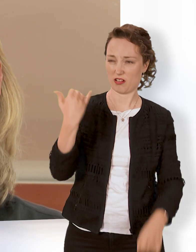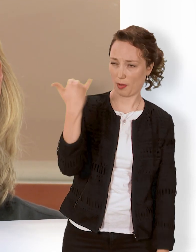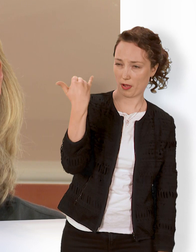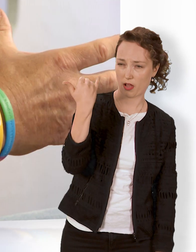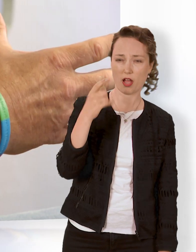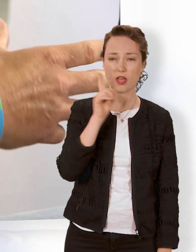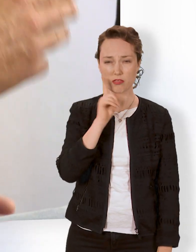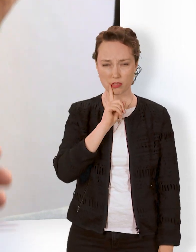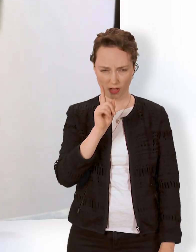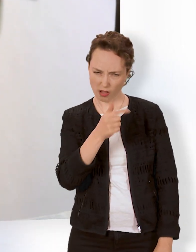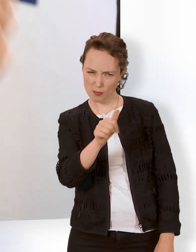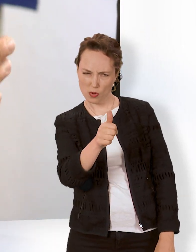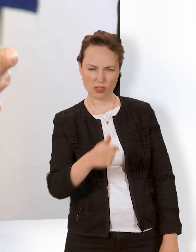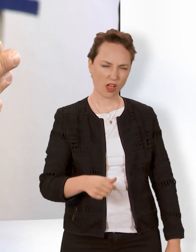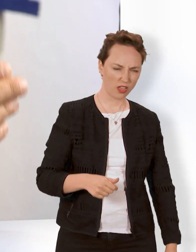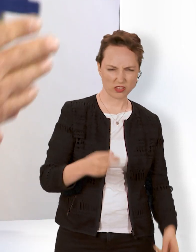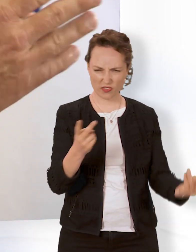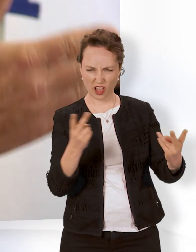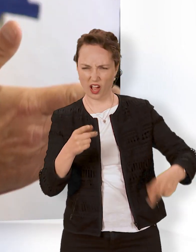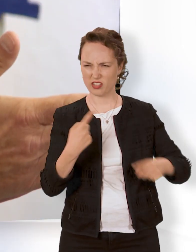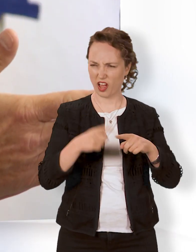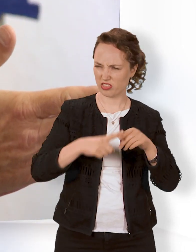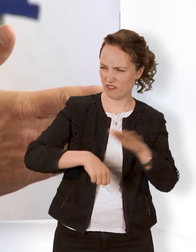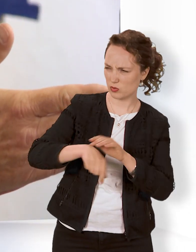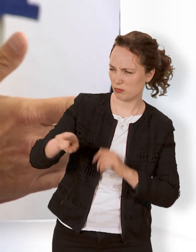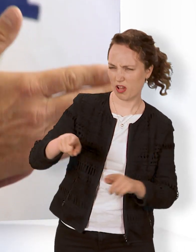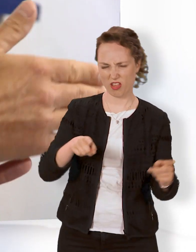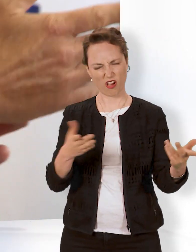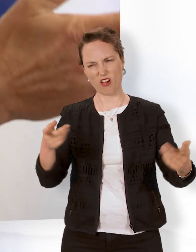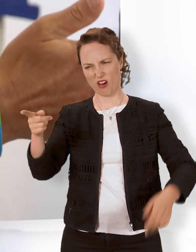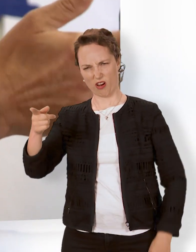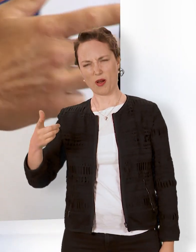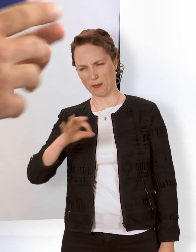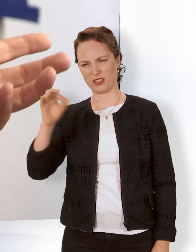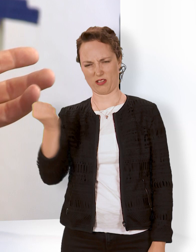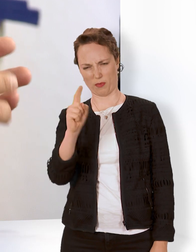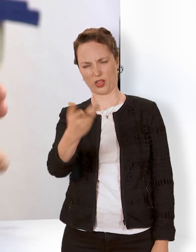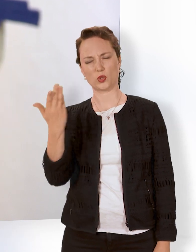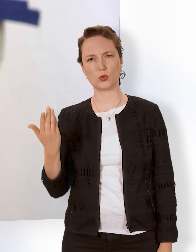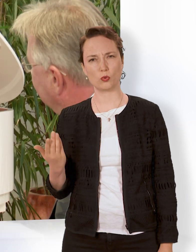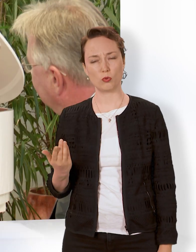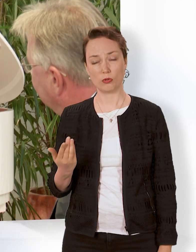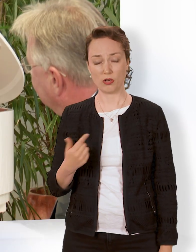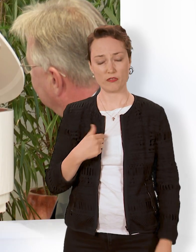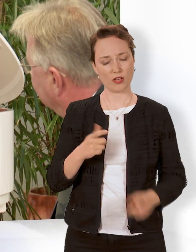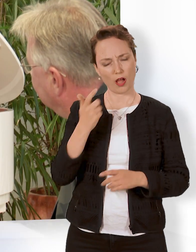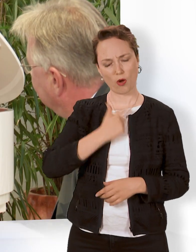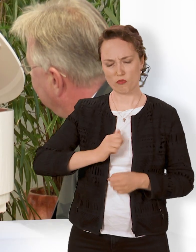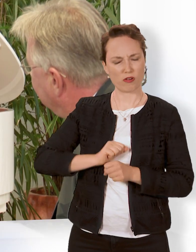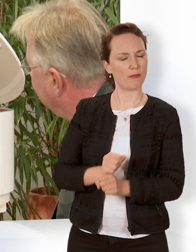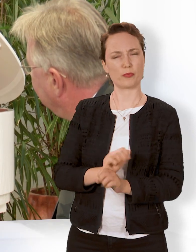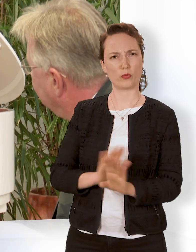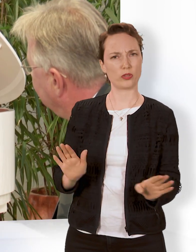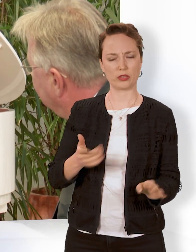Tag beurteilt zu werden, jeden Tag verglichen zu werden mit anderen Fußballern, wo es heißt, oh, der hat das aber besser gemacht. Mich hat es kaputt gemacht, ich habe